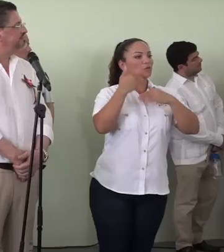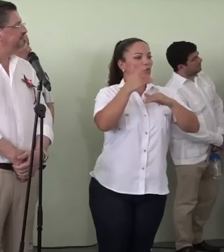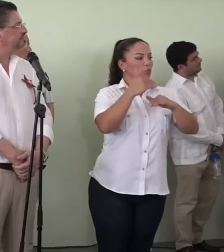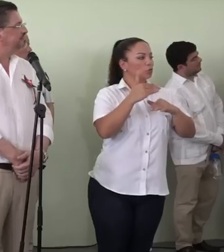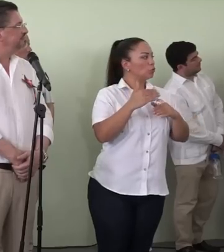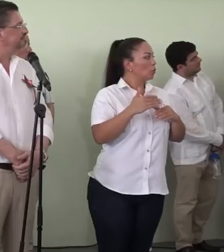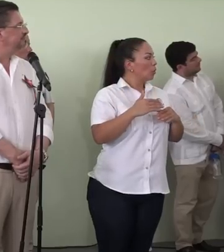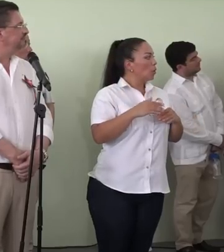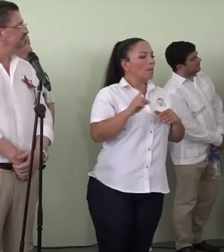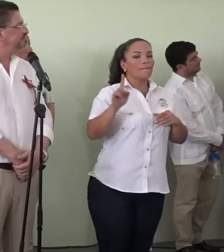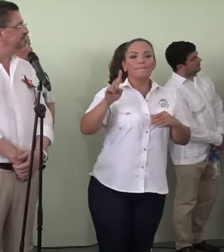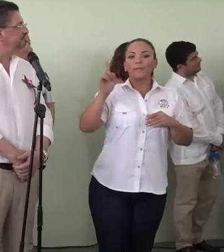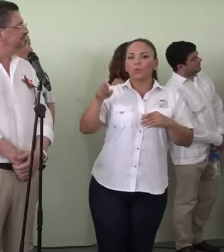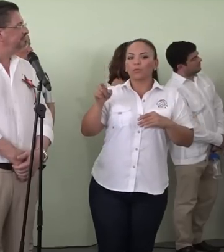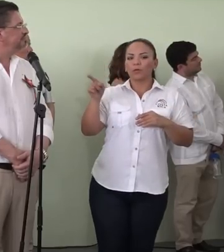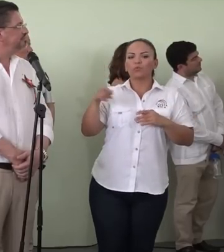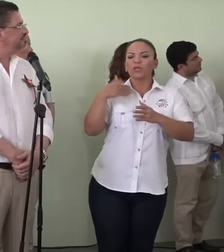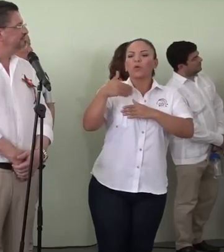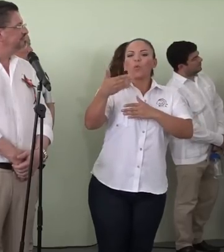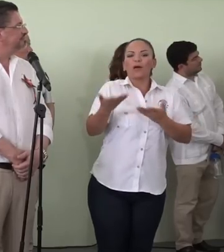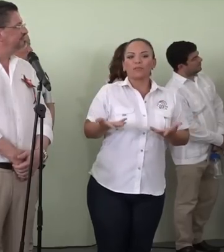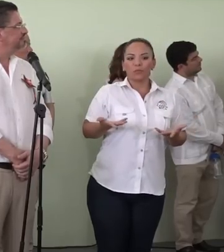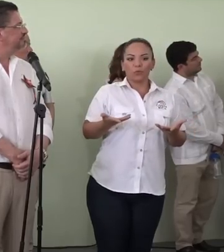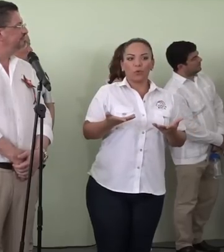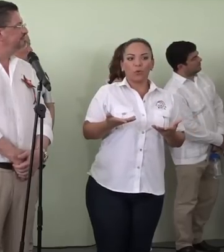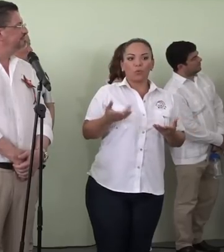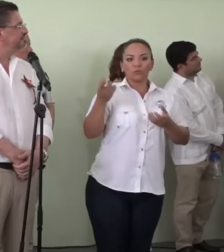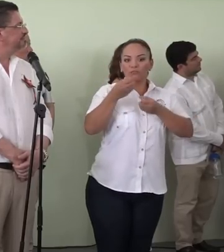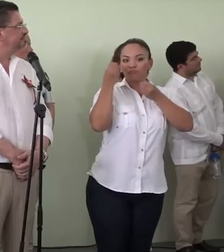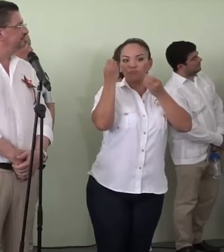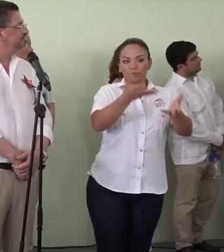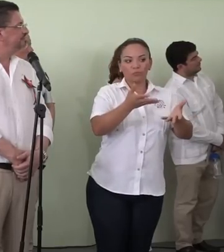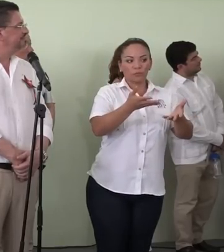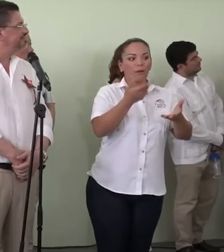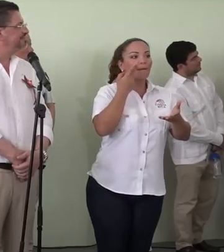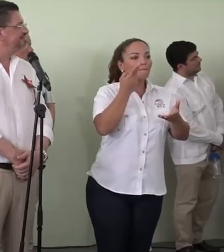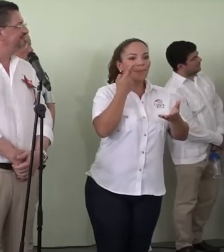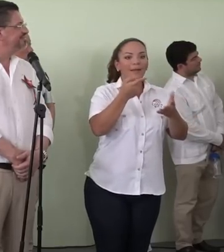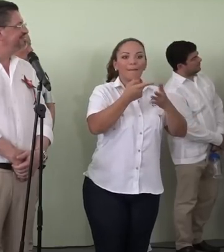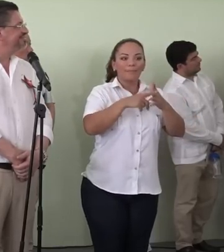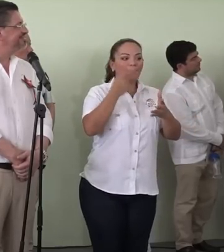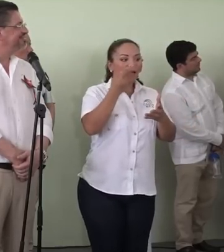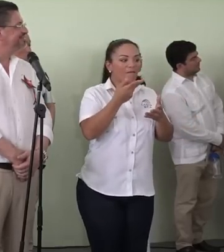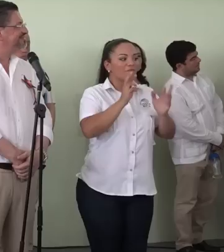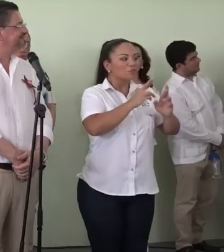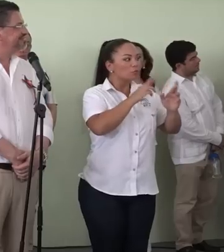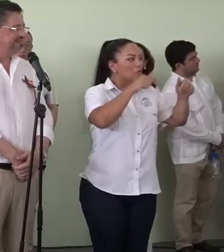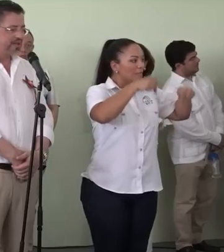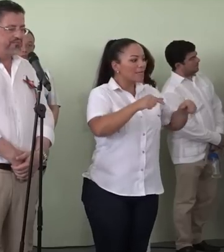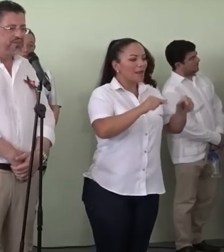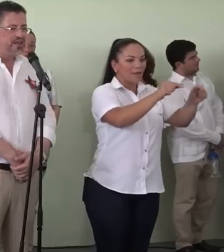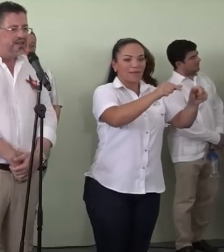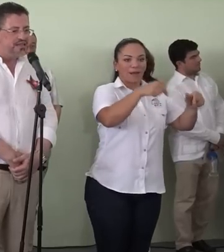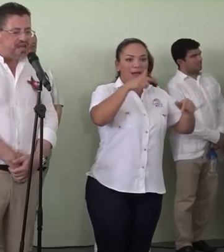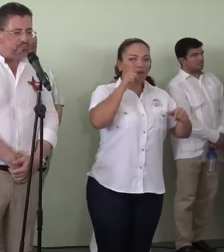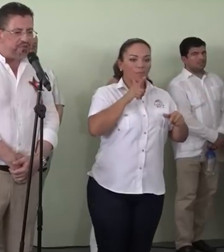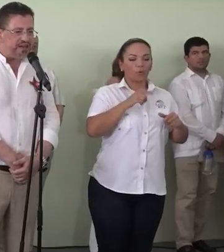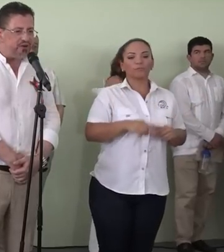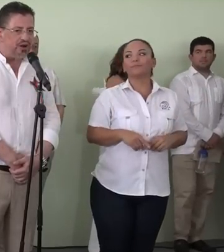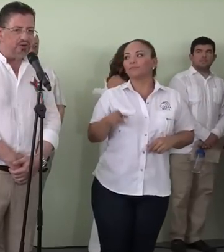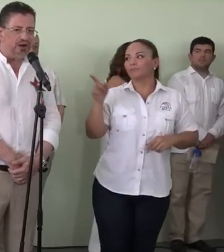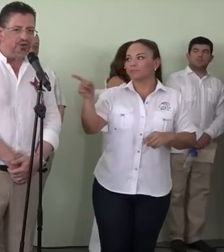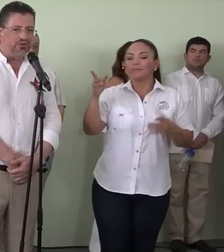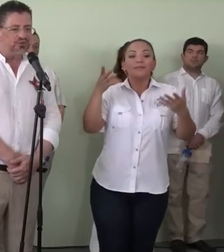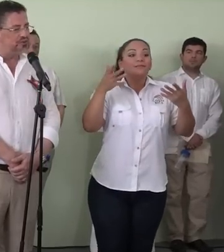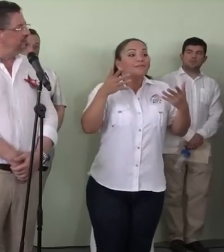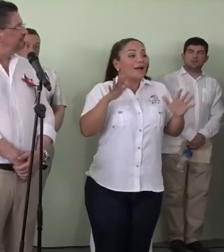¿cuándo le puede decir usted al pueblo limonense empezará a ver los frutos de esta gira suya aquí a Limón? Muchas gracias. Ya